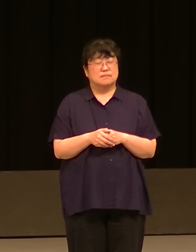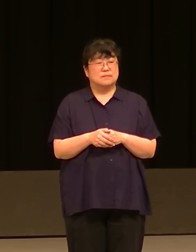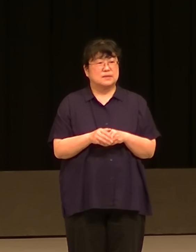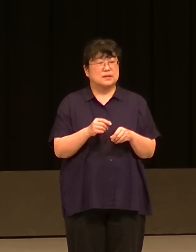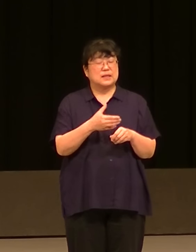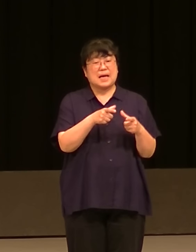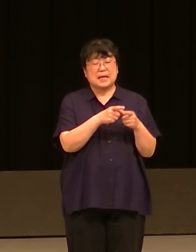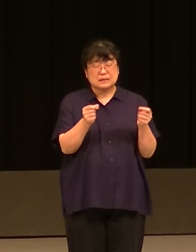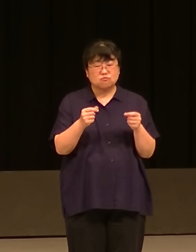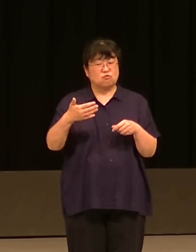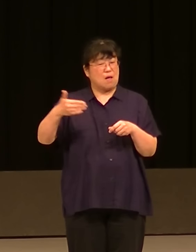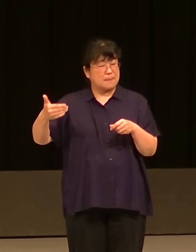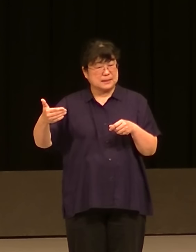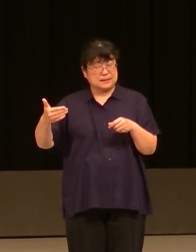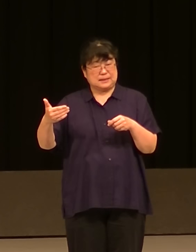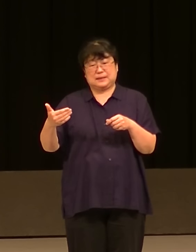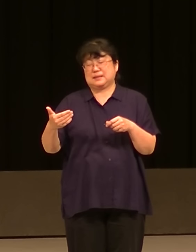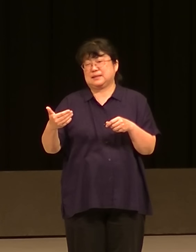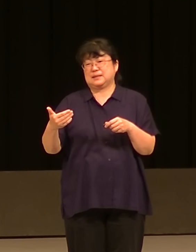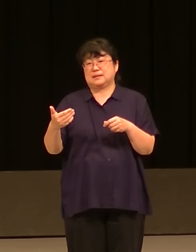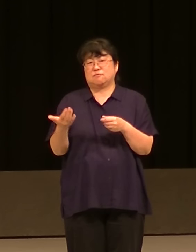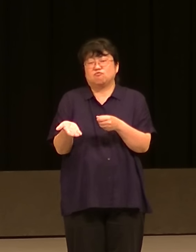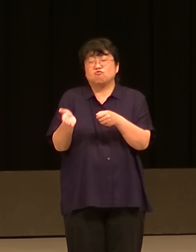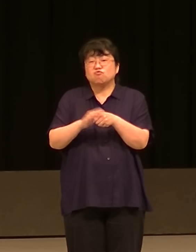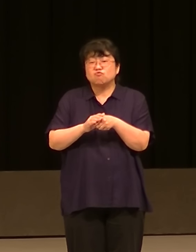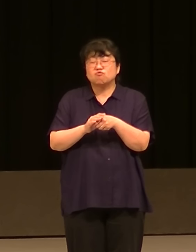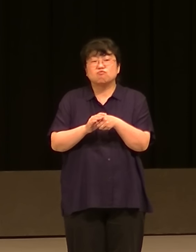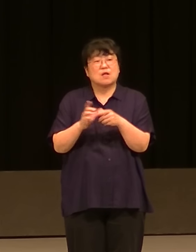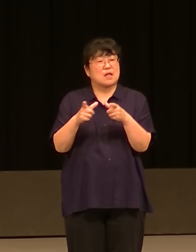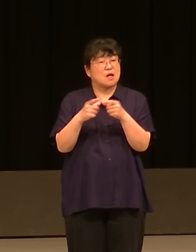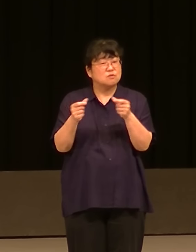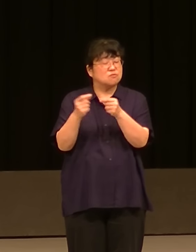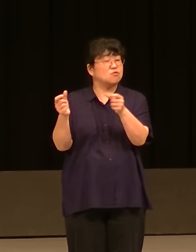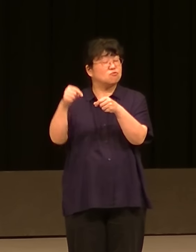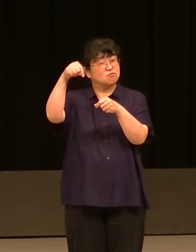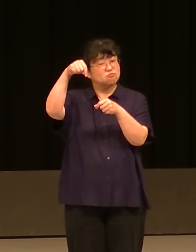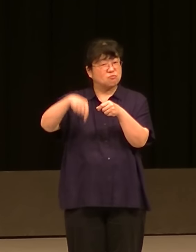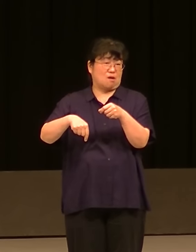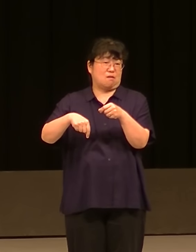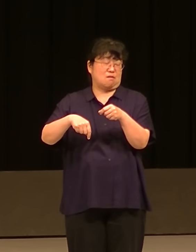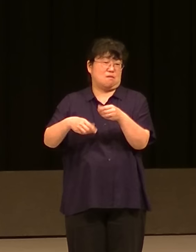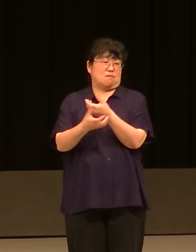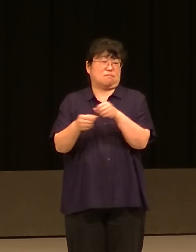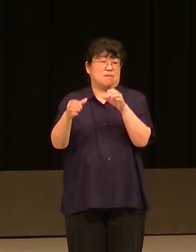日米間で、まあ、日米を含めた、国々の中で、